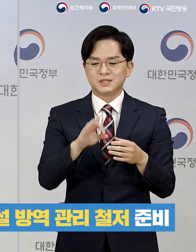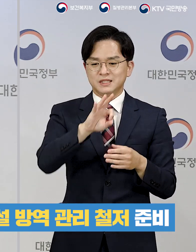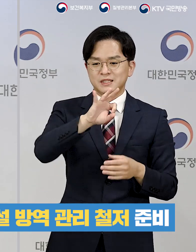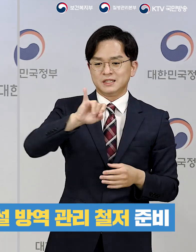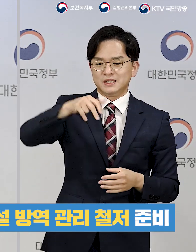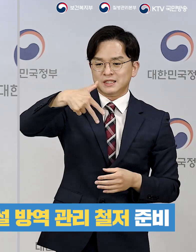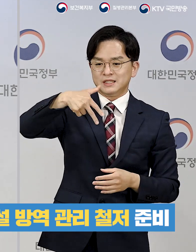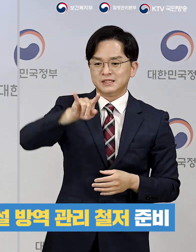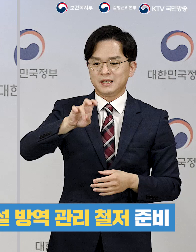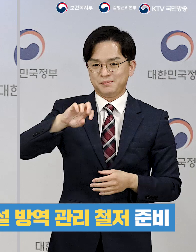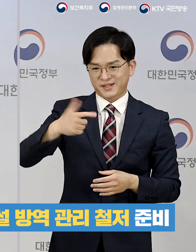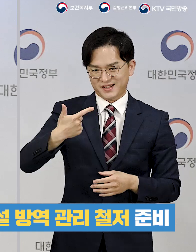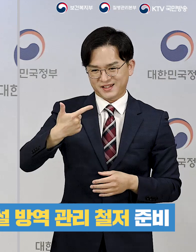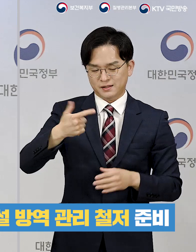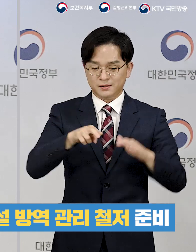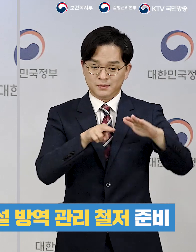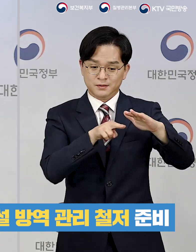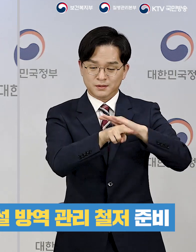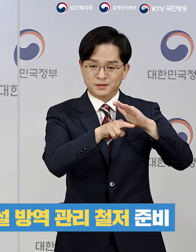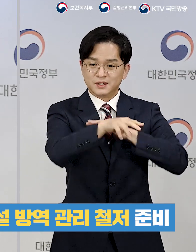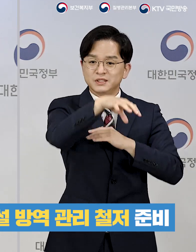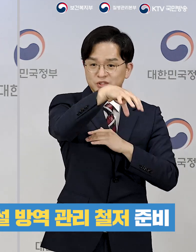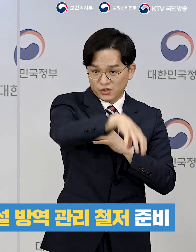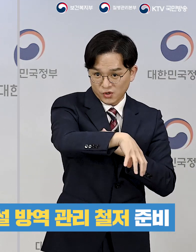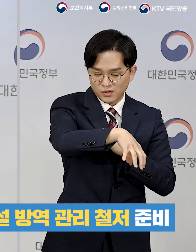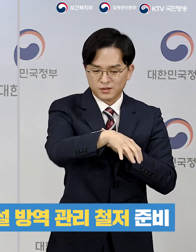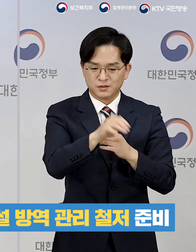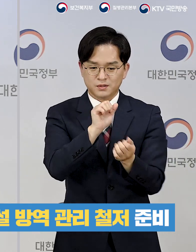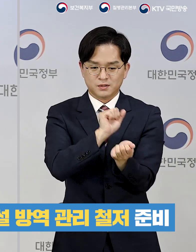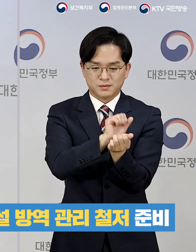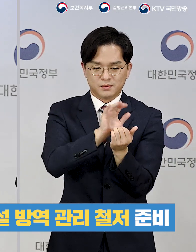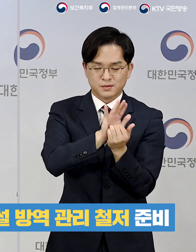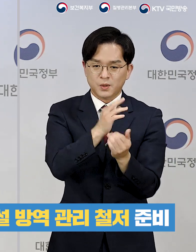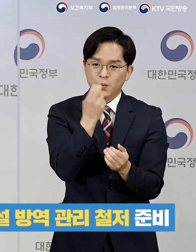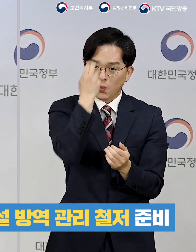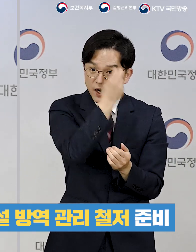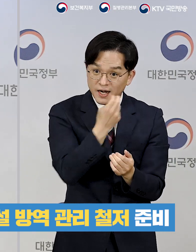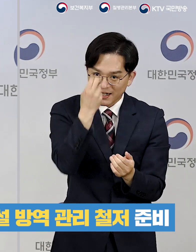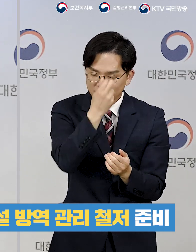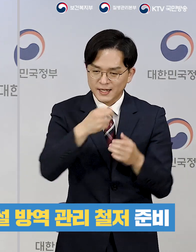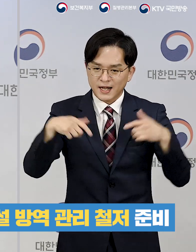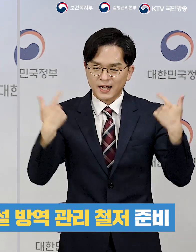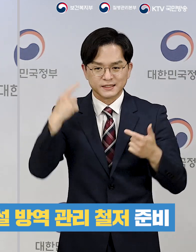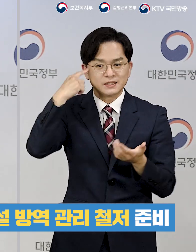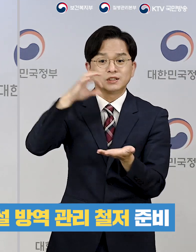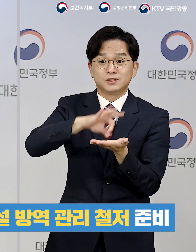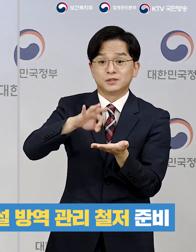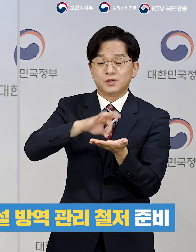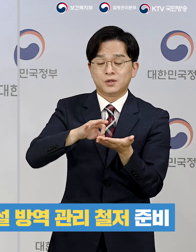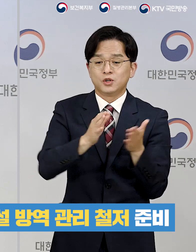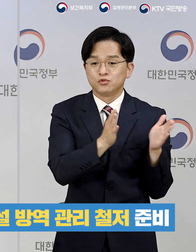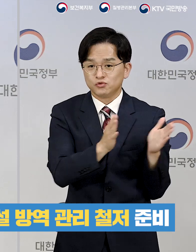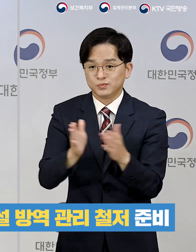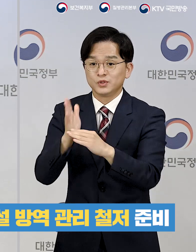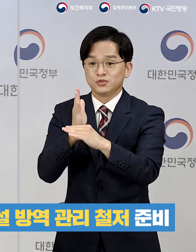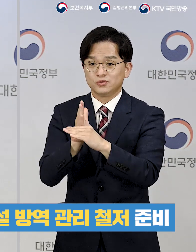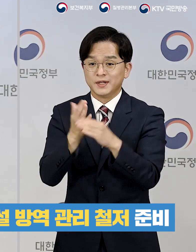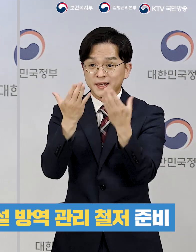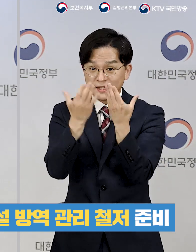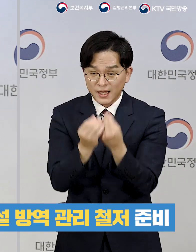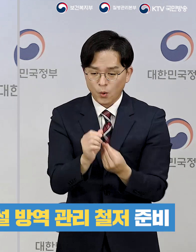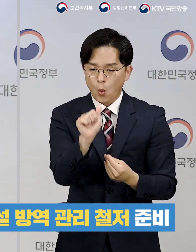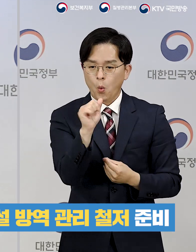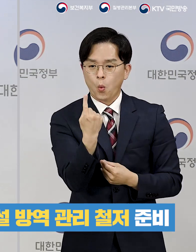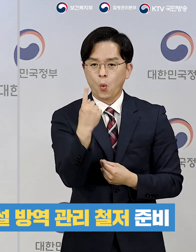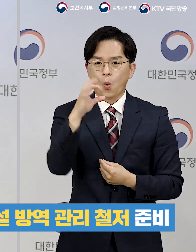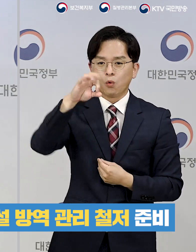이재민 임시거주시설 등 대피시설의 방역관리를 철저히 준비하고 있습니다. 호우, 강풍,